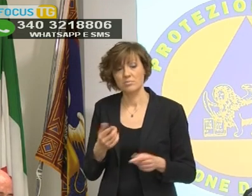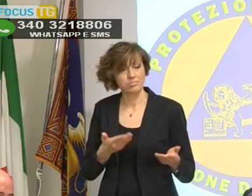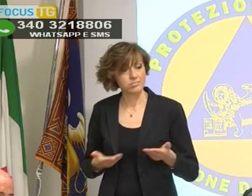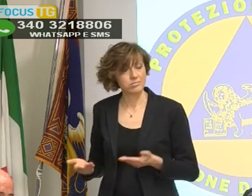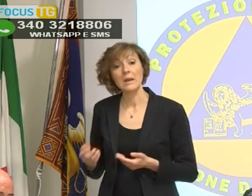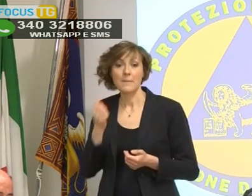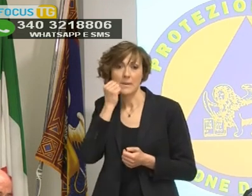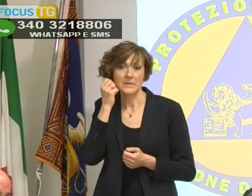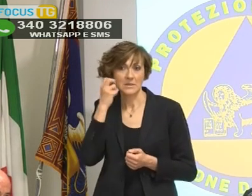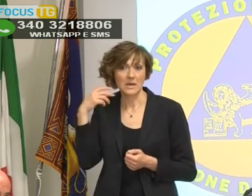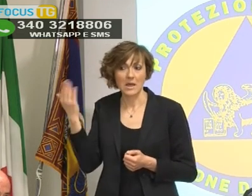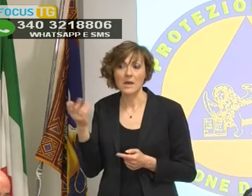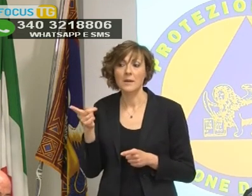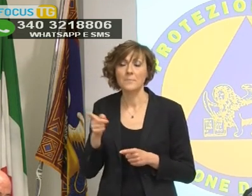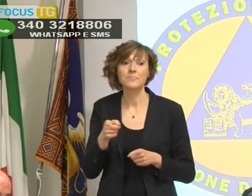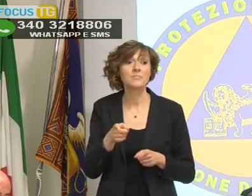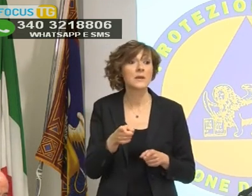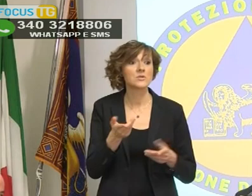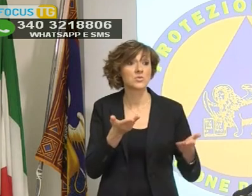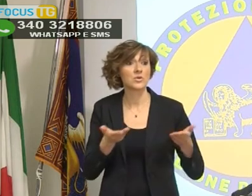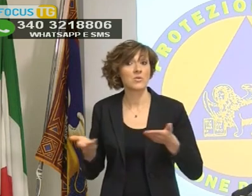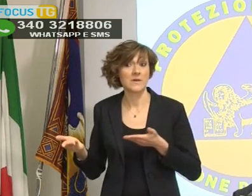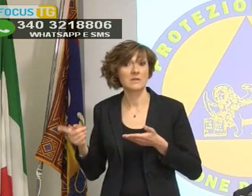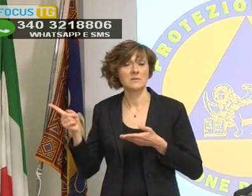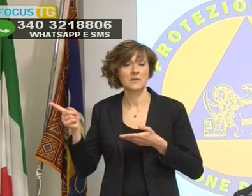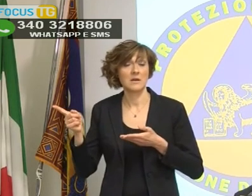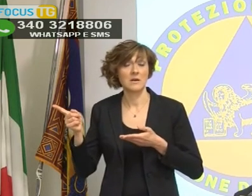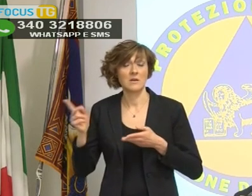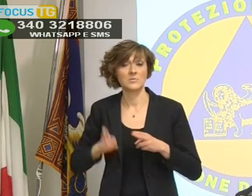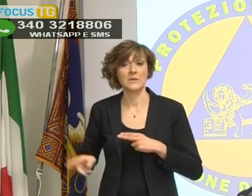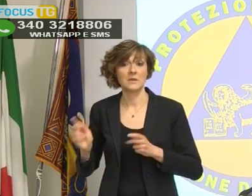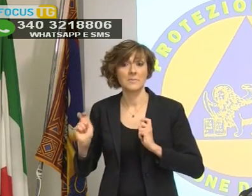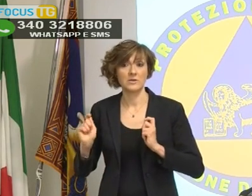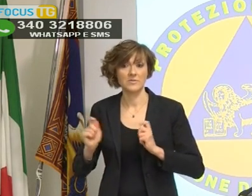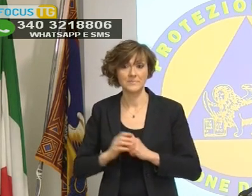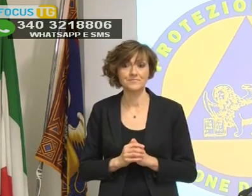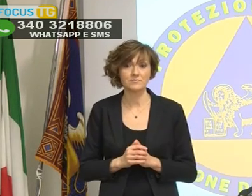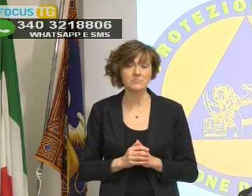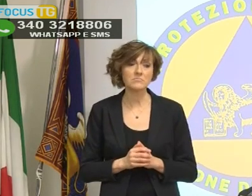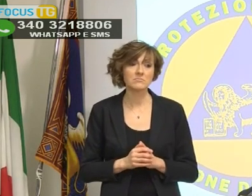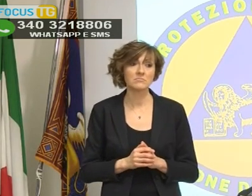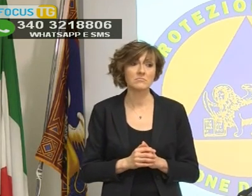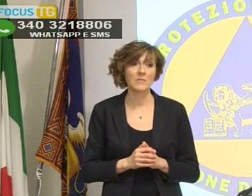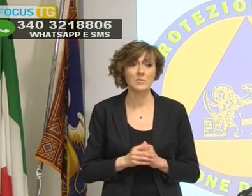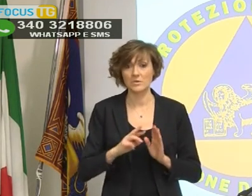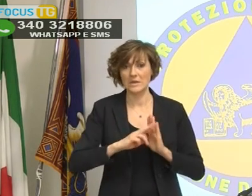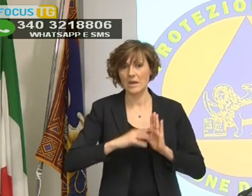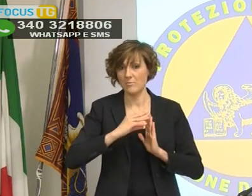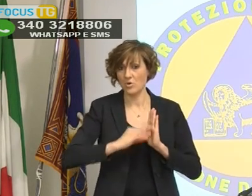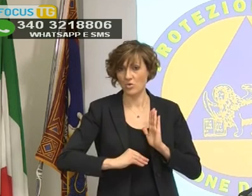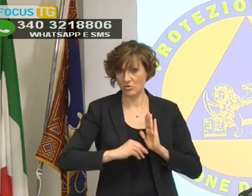La mamma è straniera. Padova. Comunque nel report che vi mando dopo c'è tutto. Non... Altro?